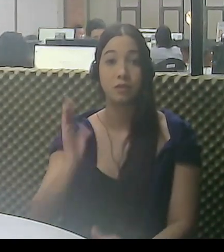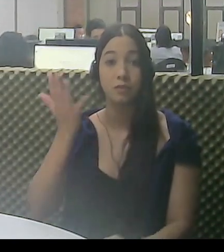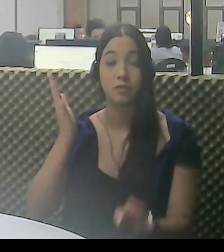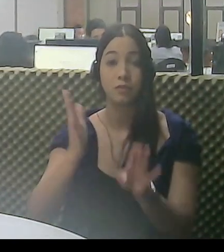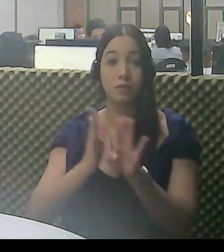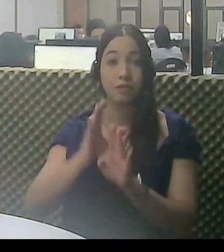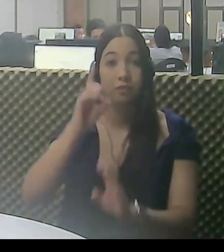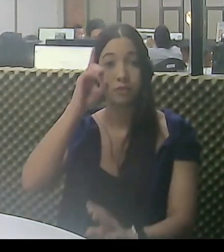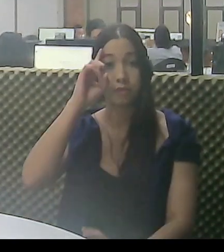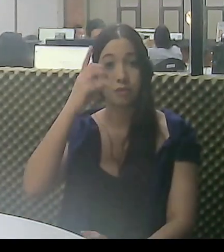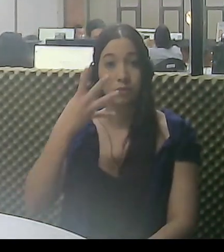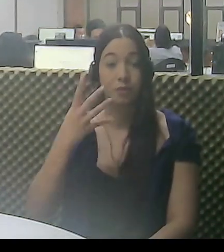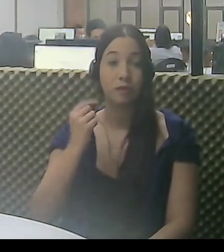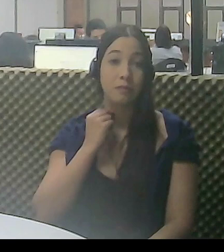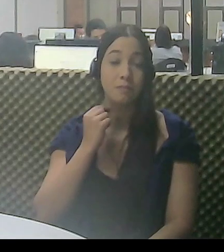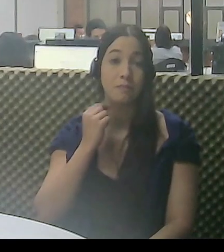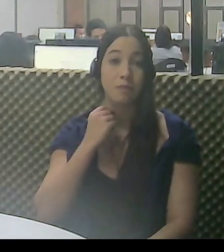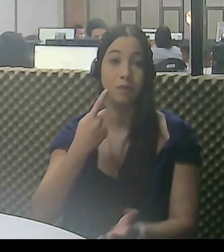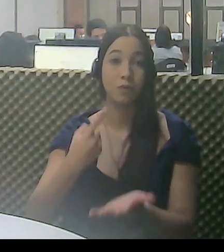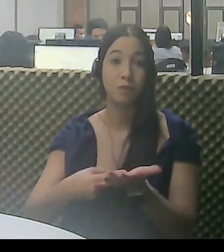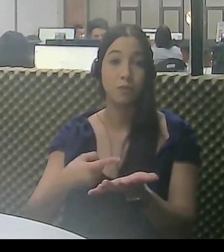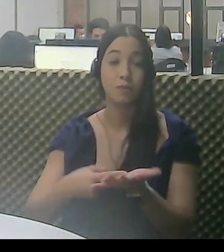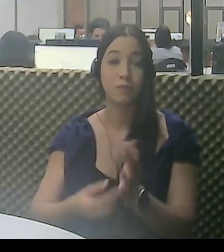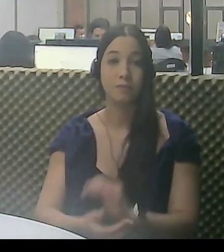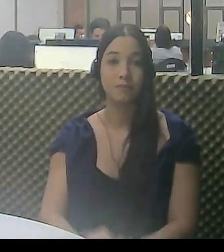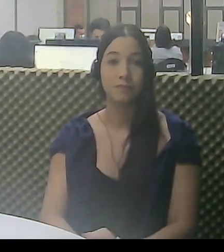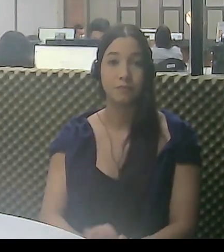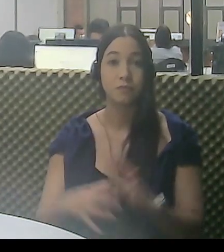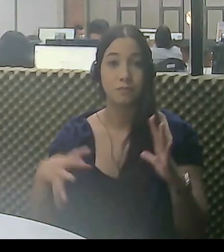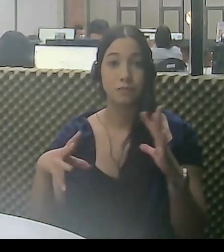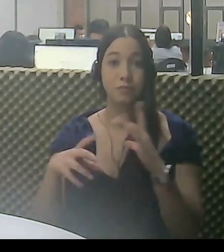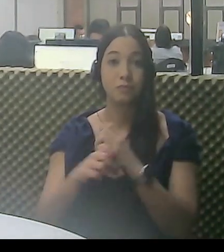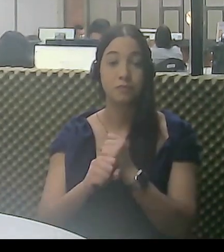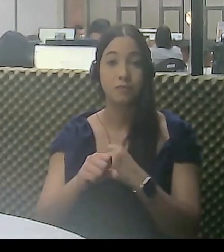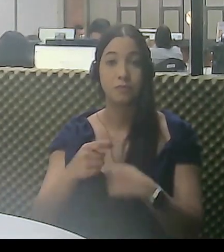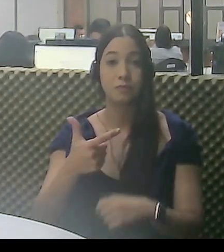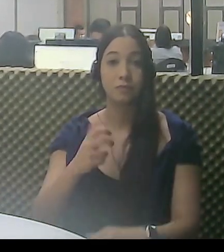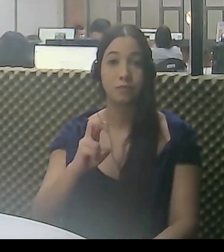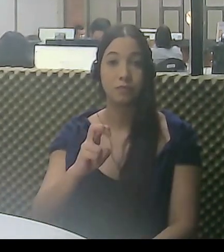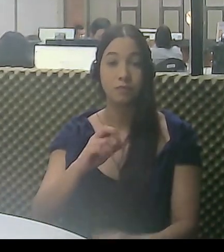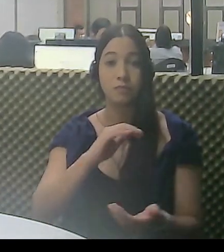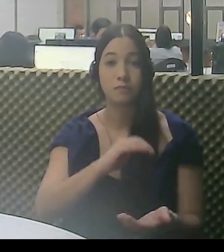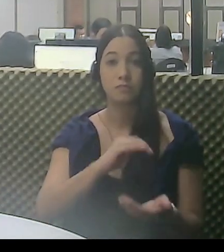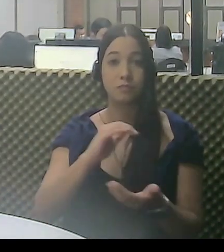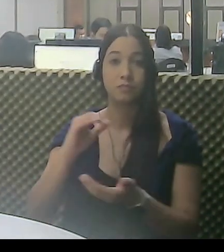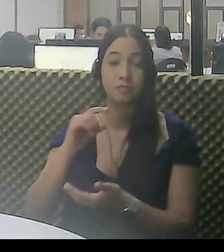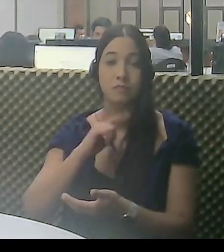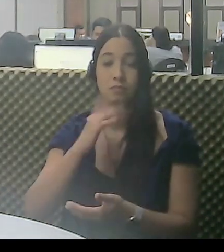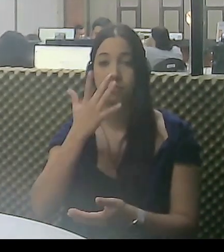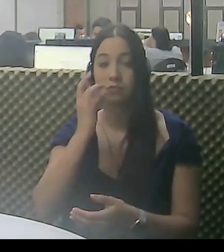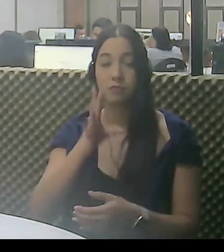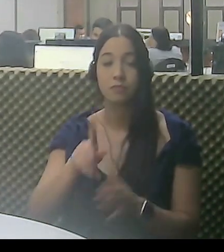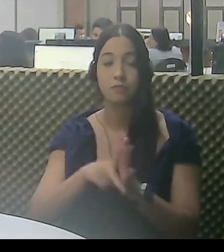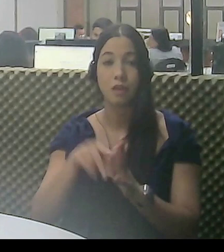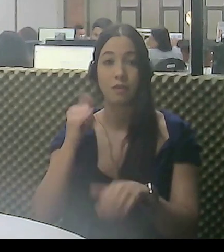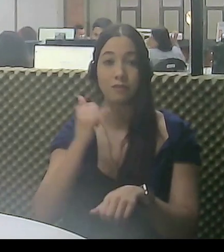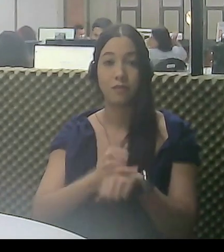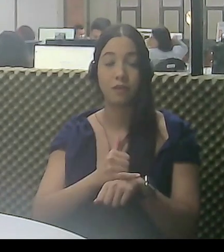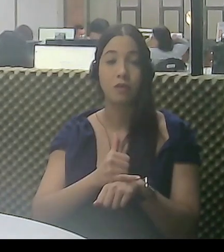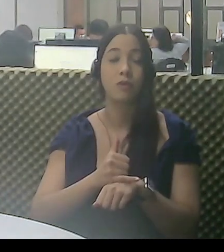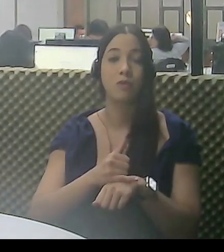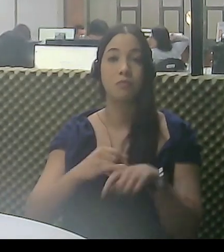dia 4 de maio, mediante agendamento. Ao todo, serão 25 lotes compostos de sucatas de ferro,